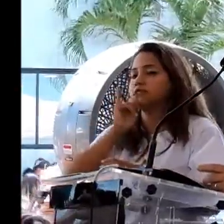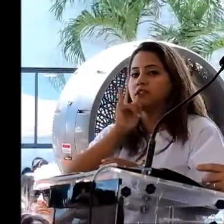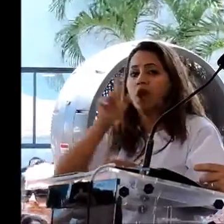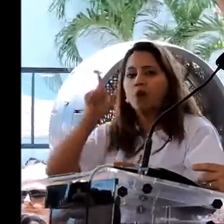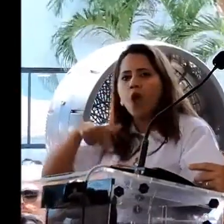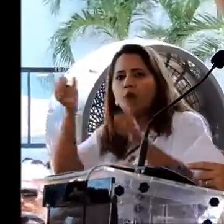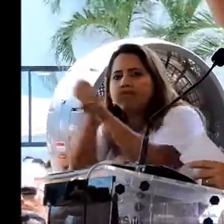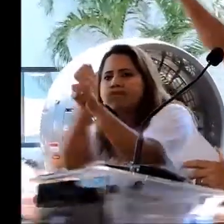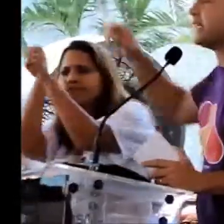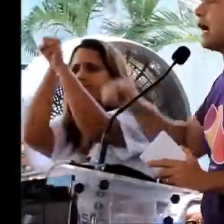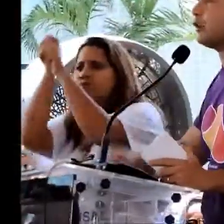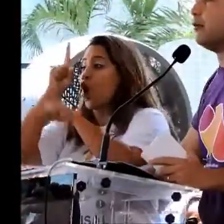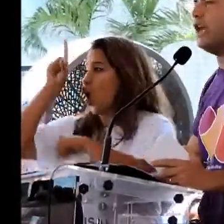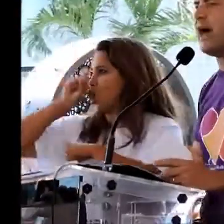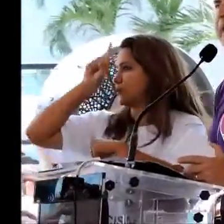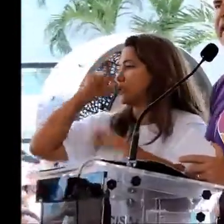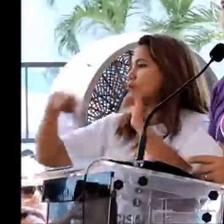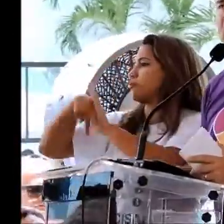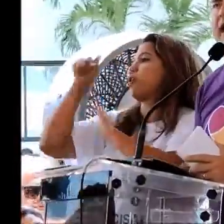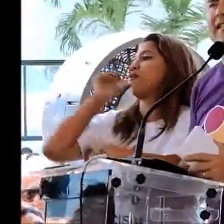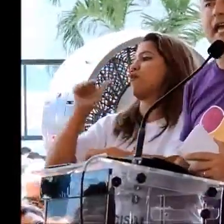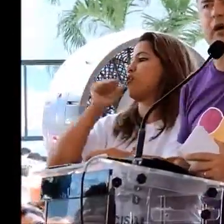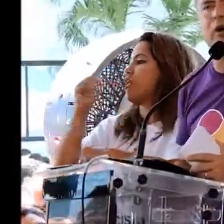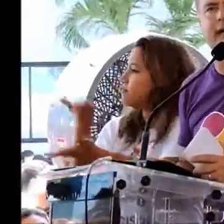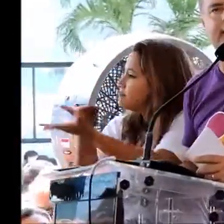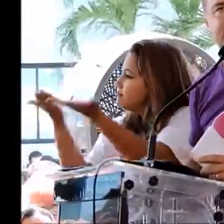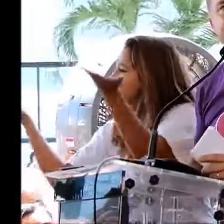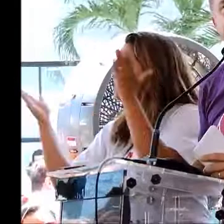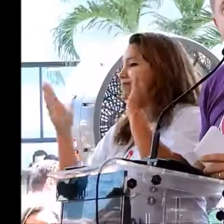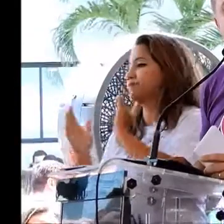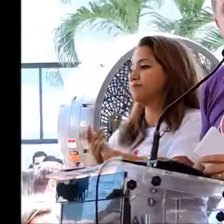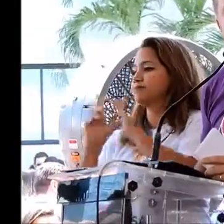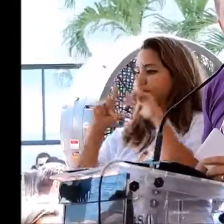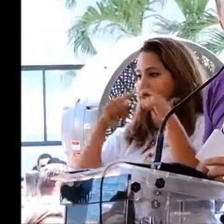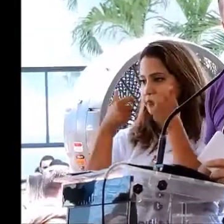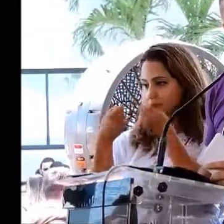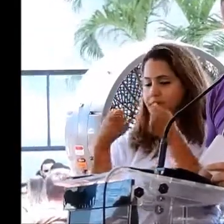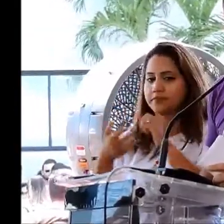exemplo, a construção do Hospital da Mulher para as mulheres alagoanas.